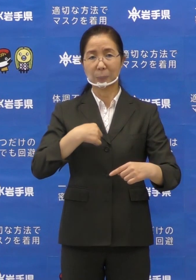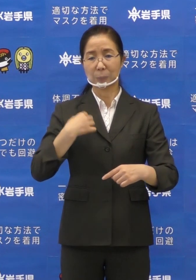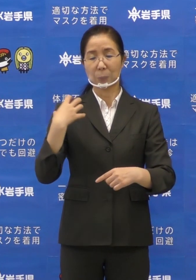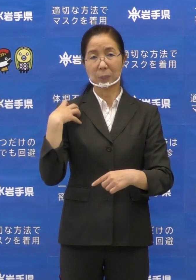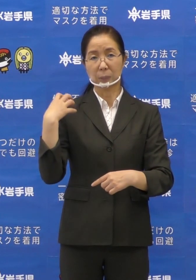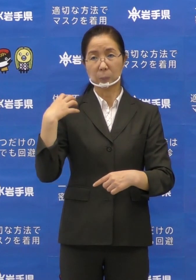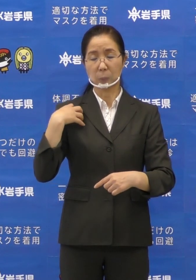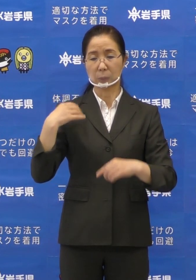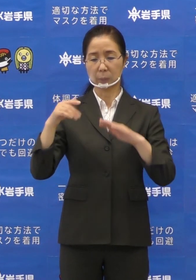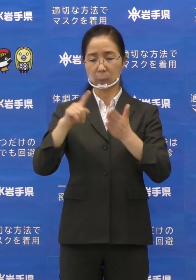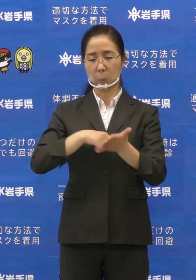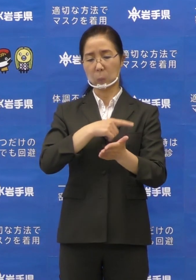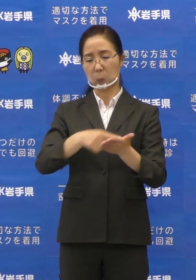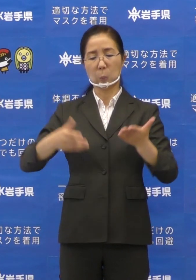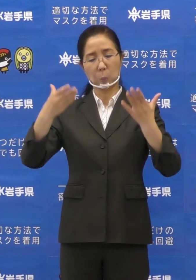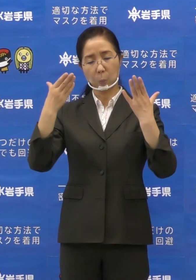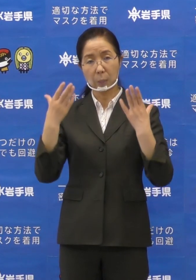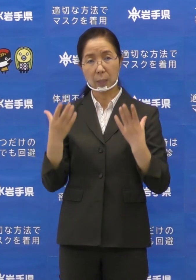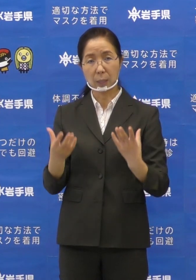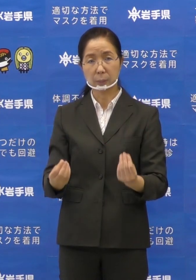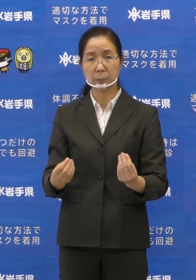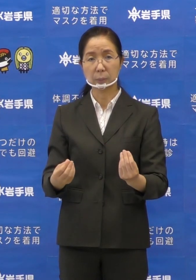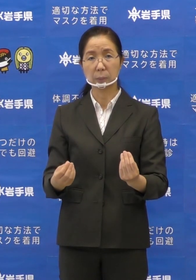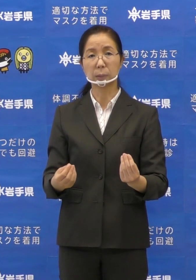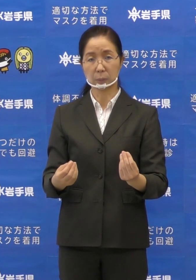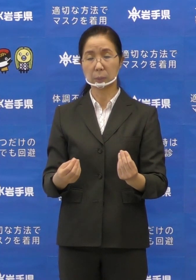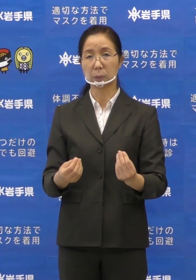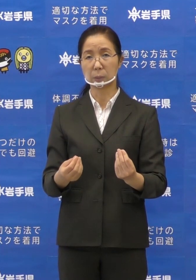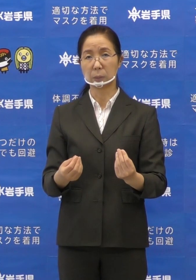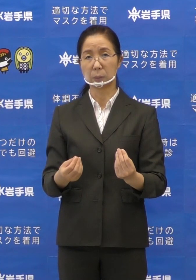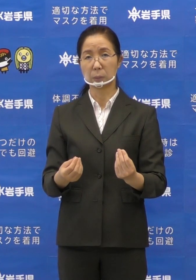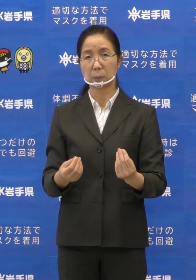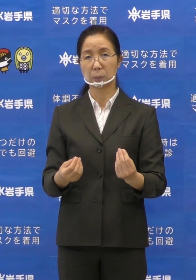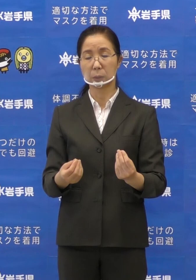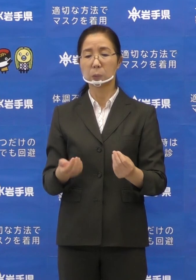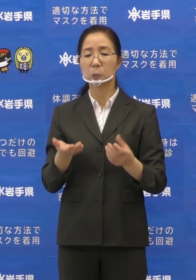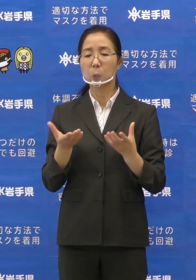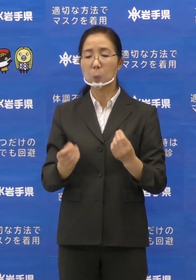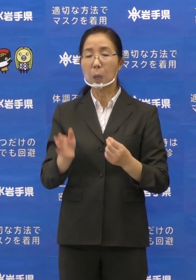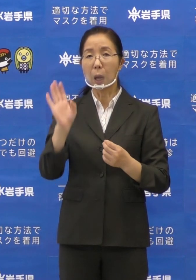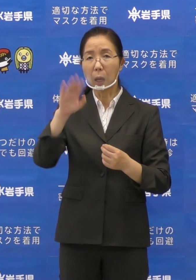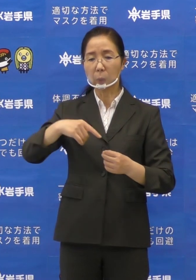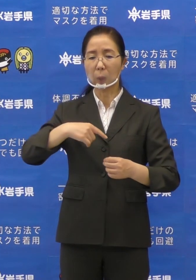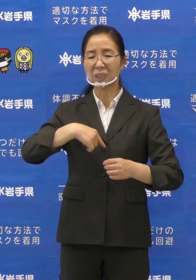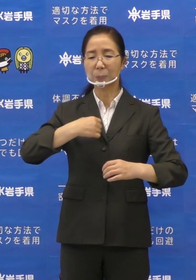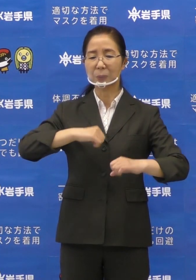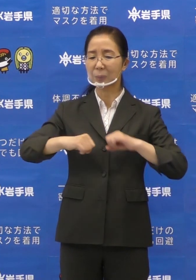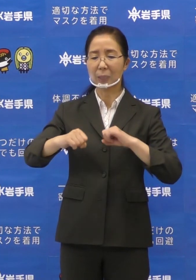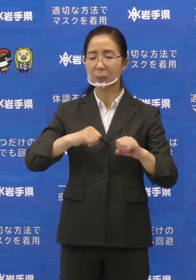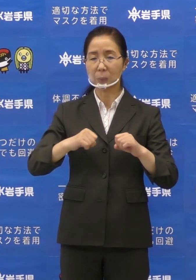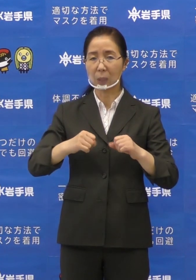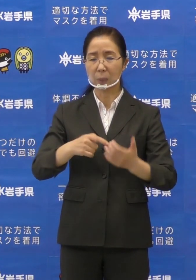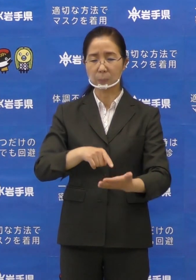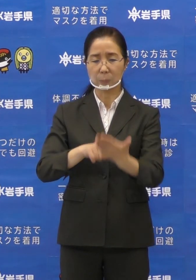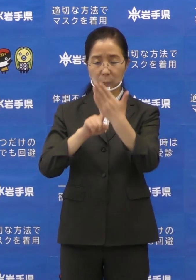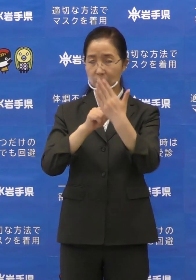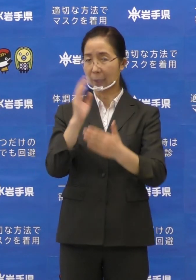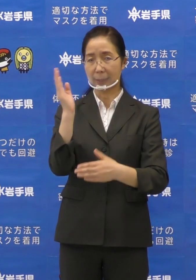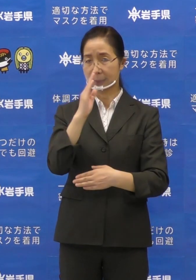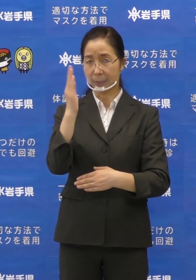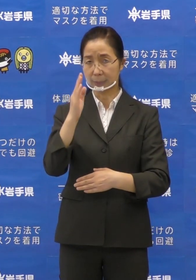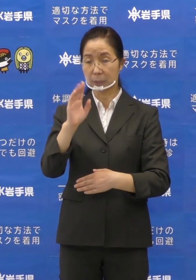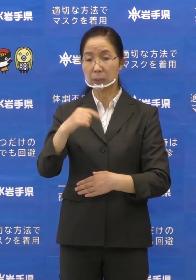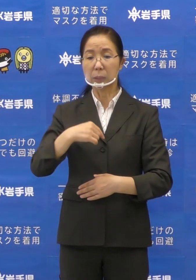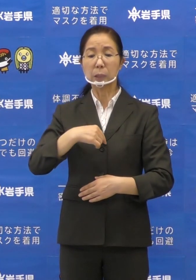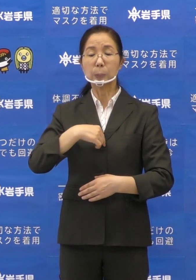は終わって、その後はもうあの活躍出てこなくなるんですけれど、私の役